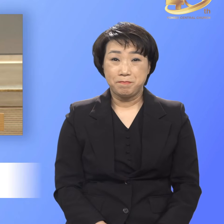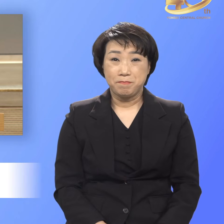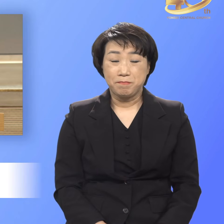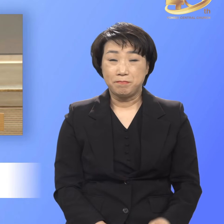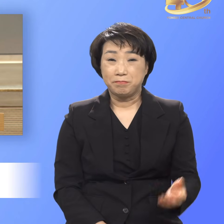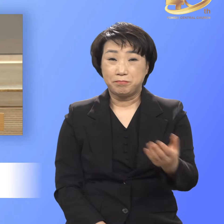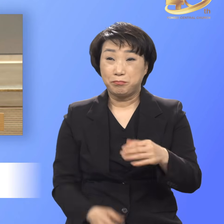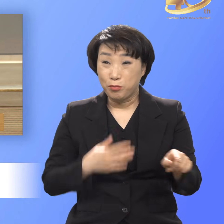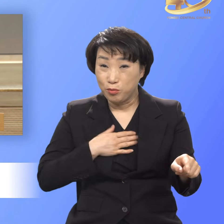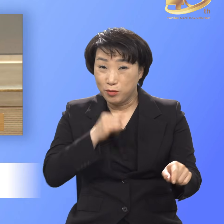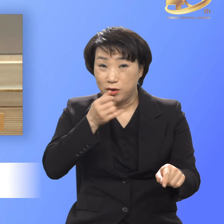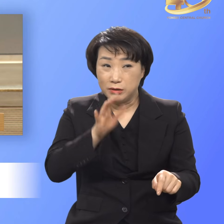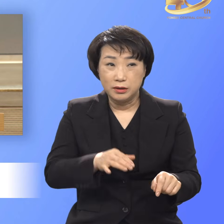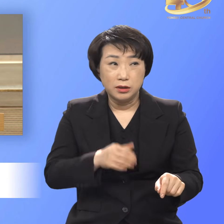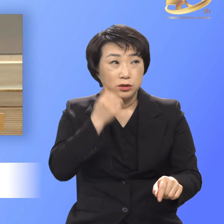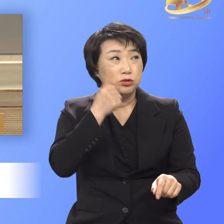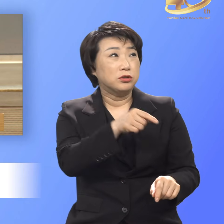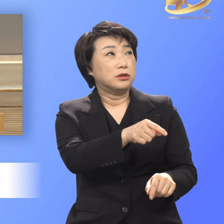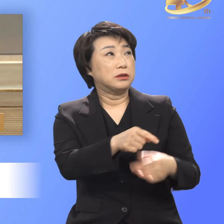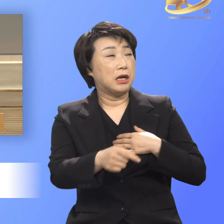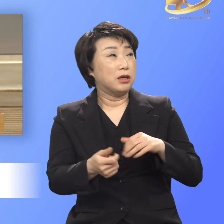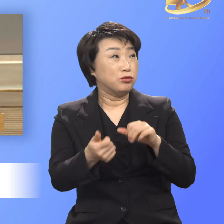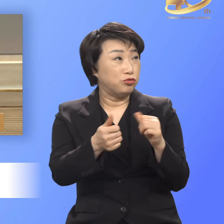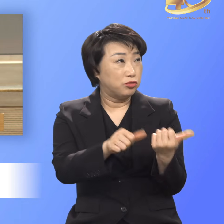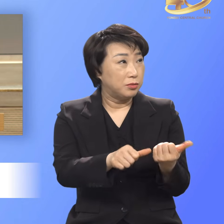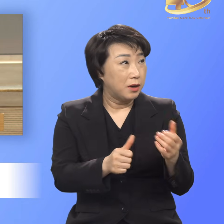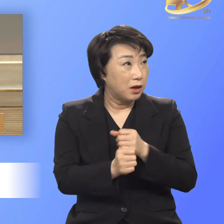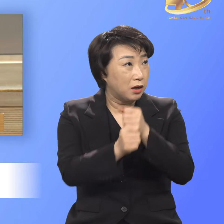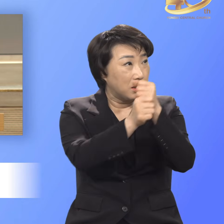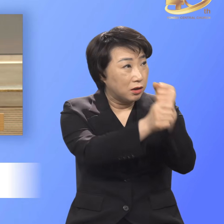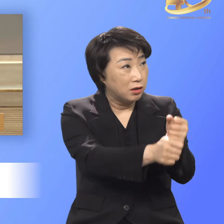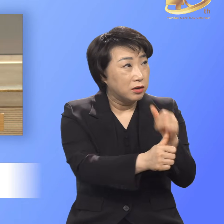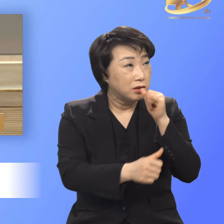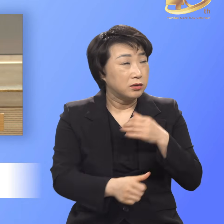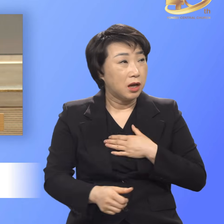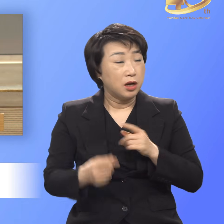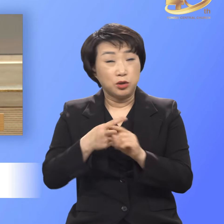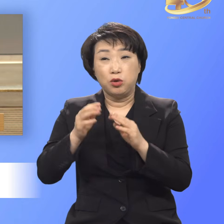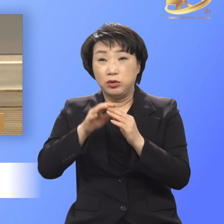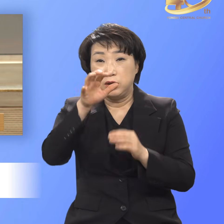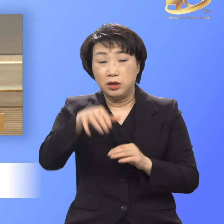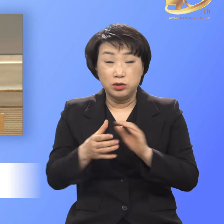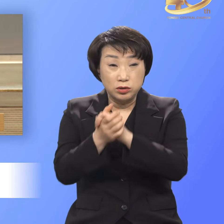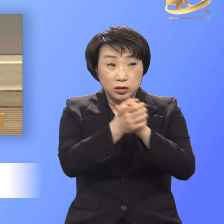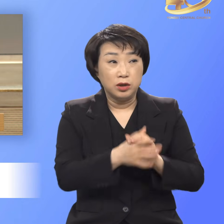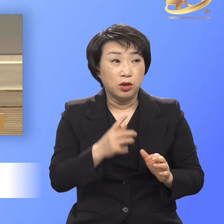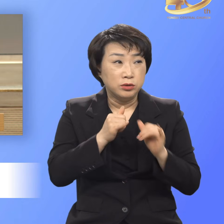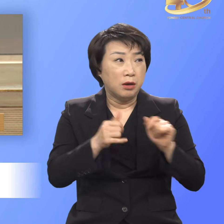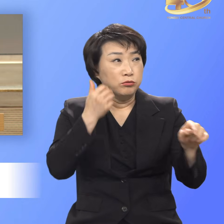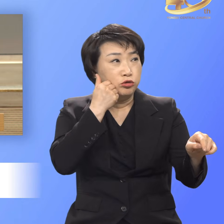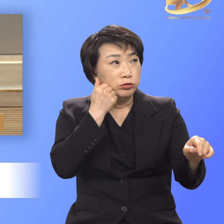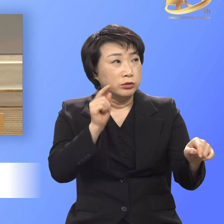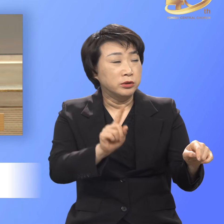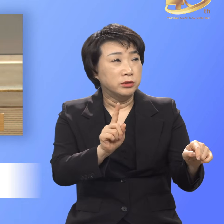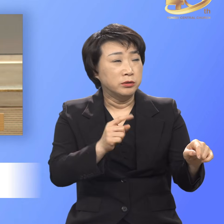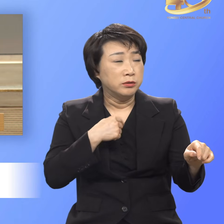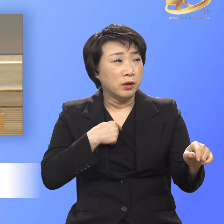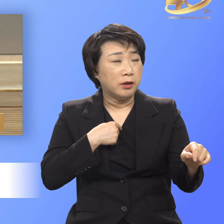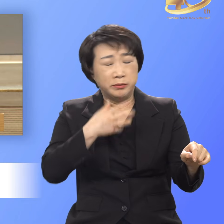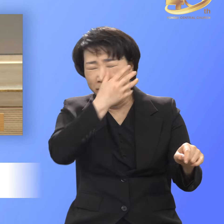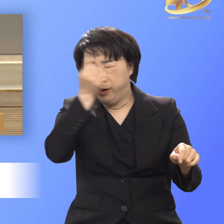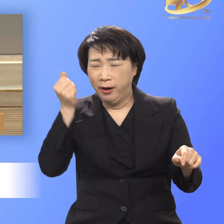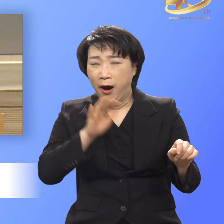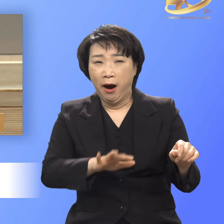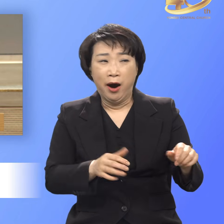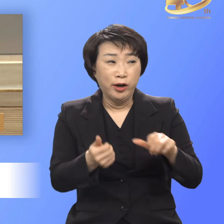자, 빤히 하는데 저 사람이 나를 죽음에 넘겨줘. 나하고 교회에서 친했던 사람인데 저 사람이 나를 안면